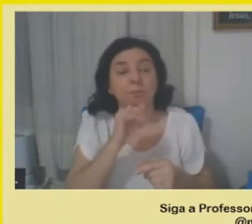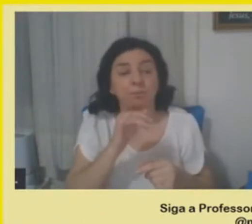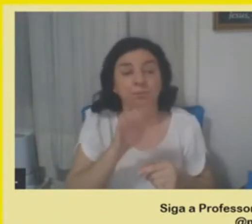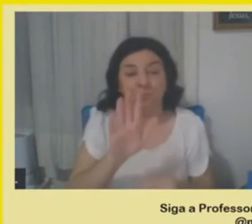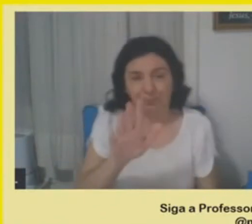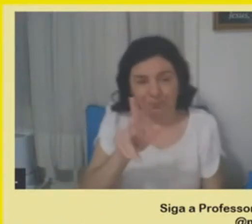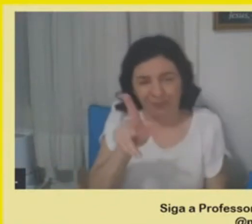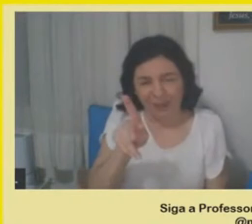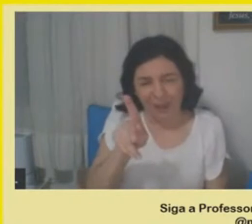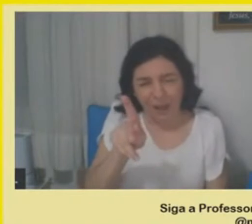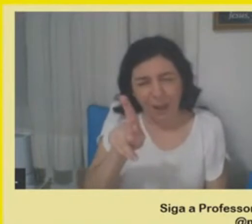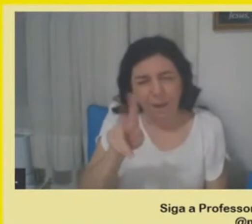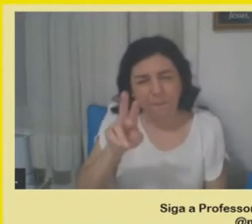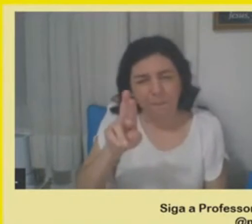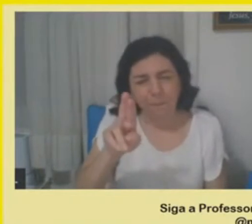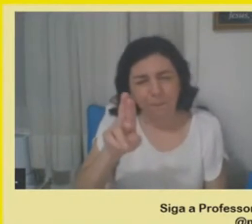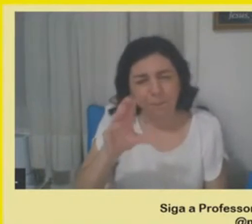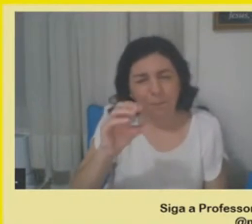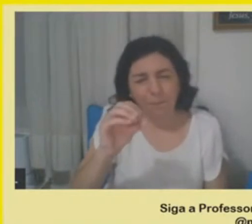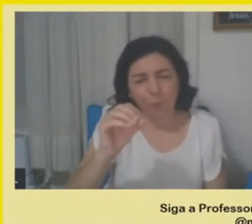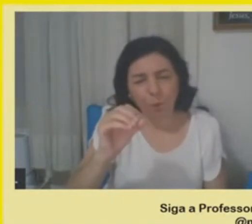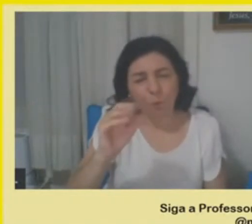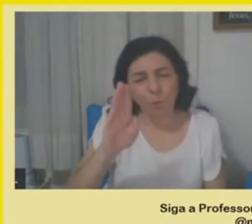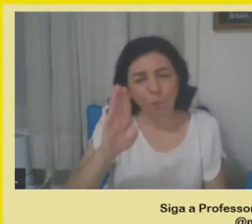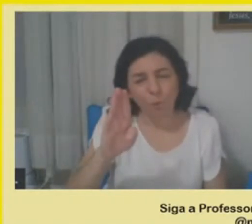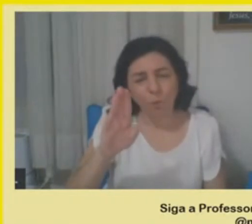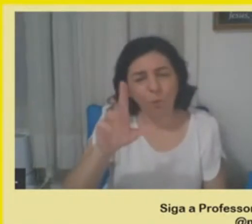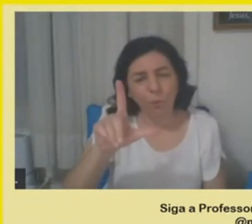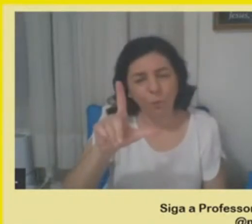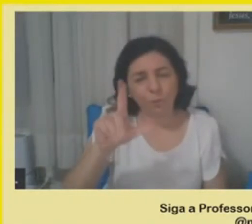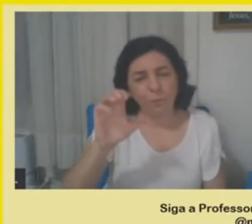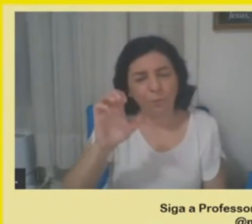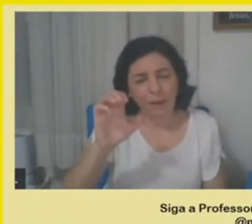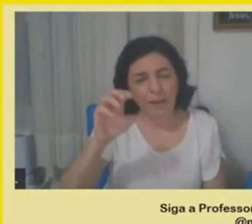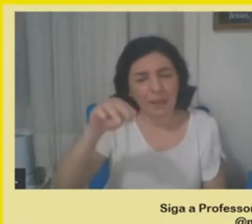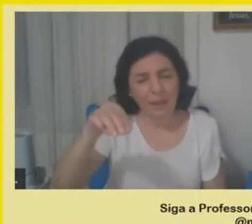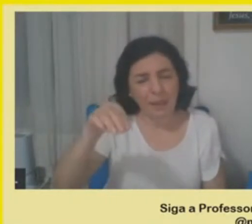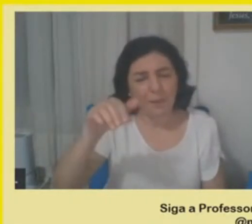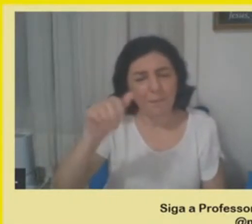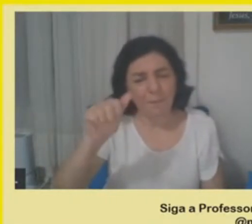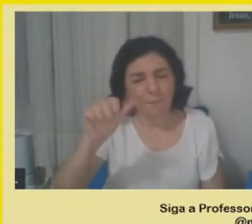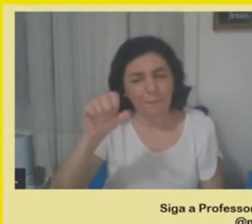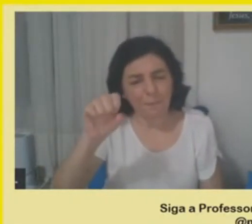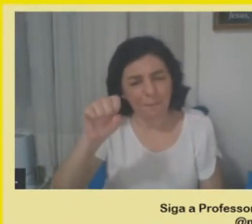sobre financeiro, sobre casa, sobre carro, sobre várias coisas.